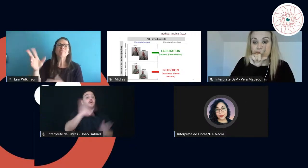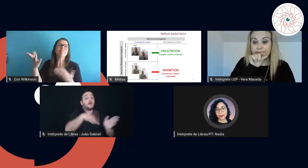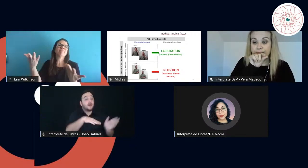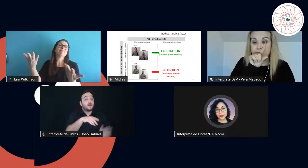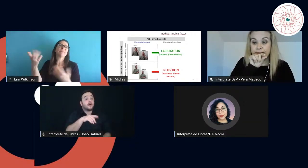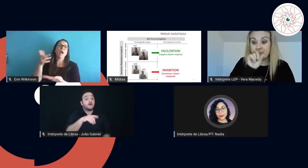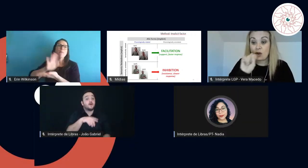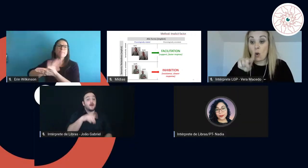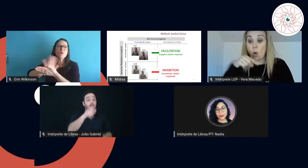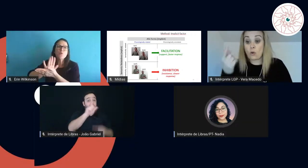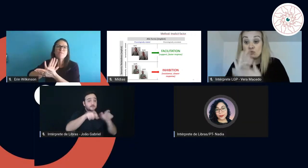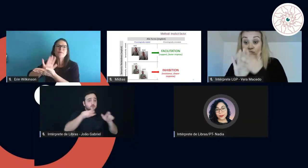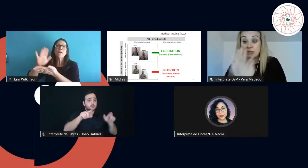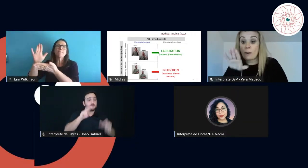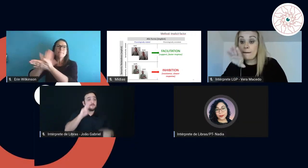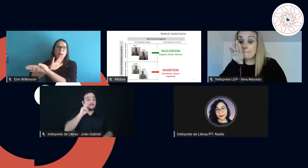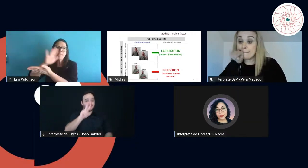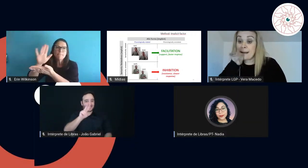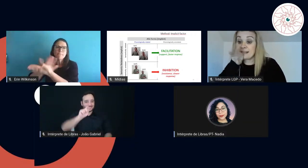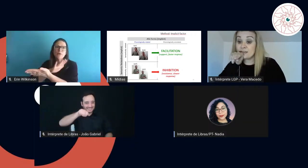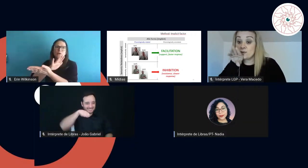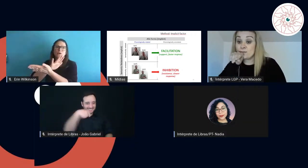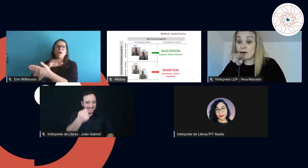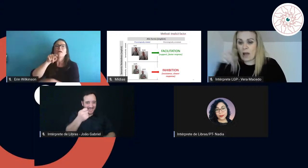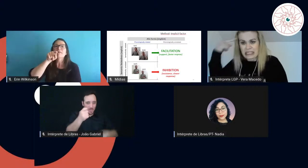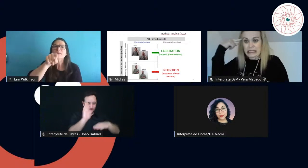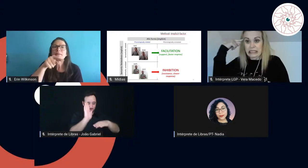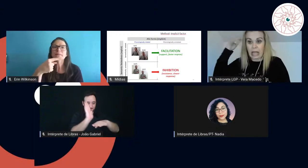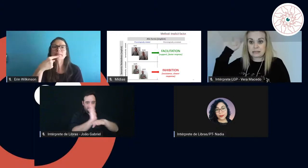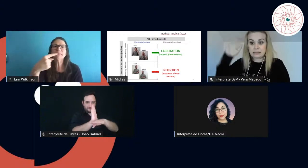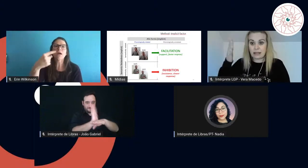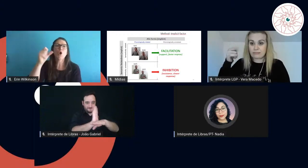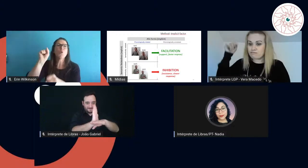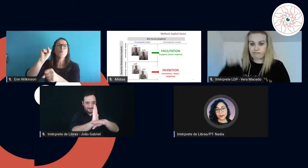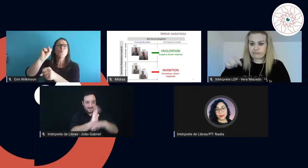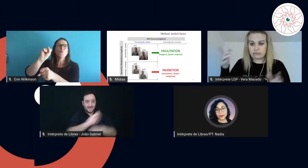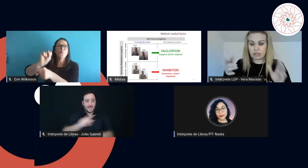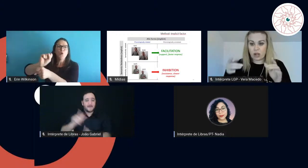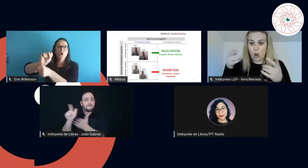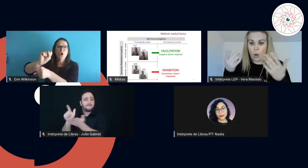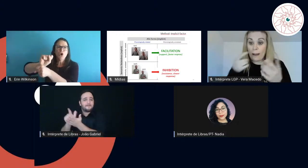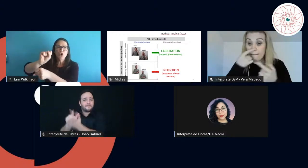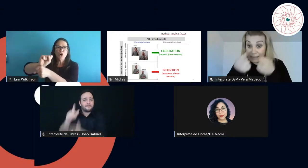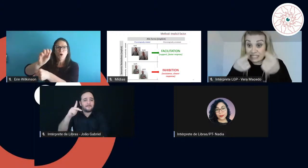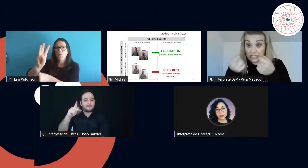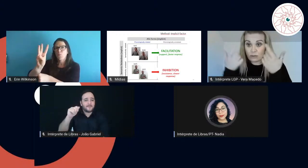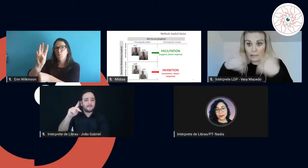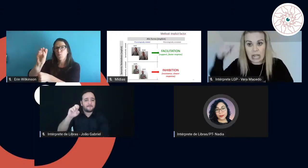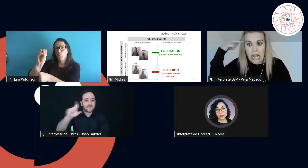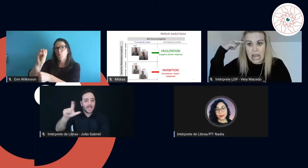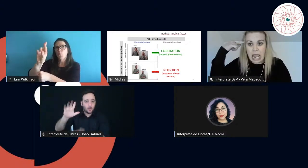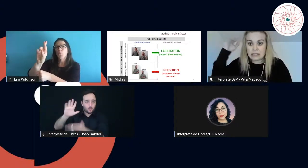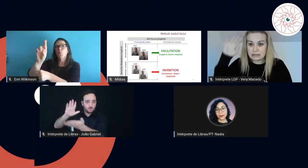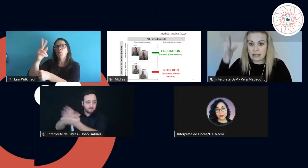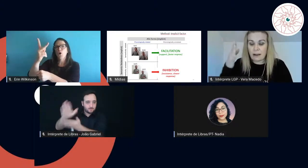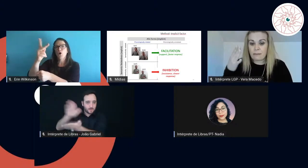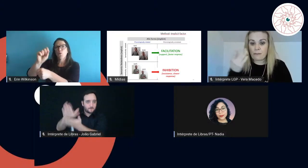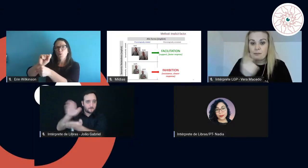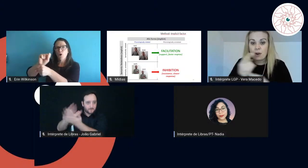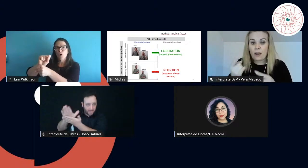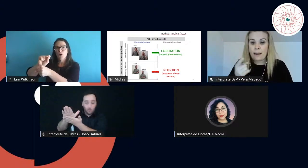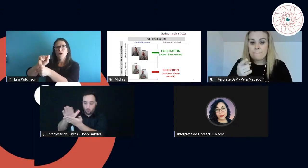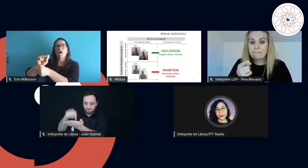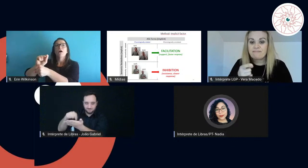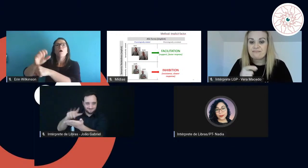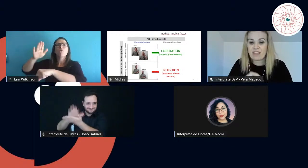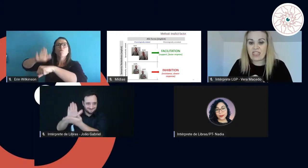ela rapidamente faz a associação com a imagem e com sinal de